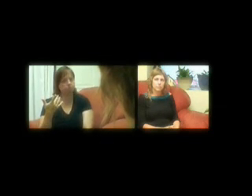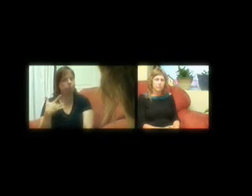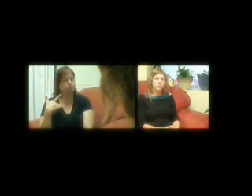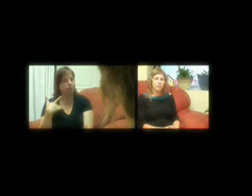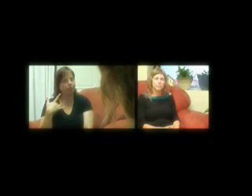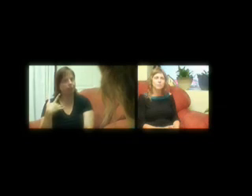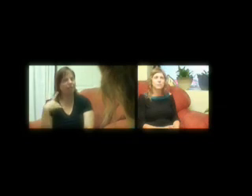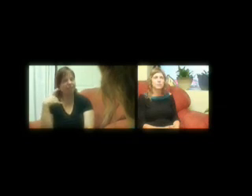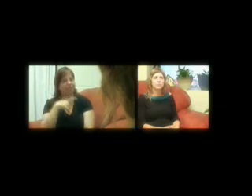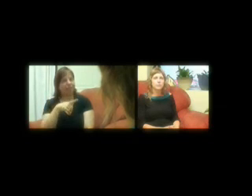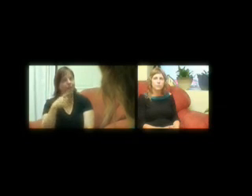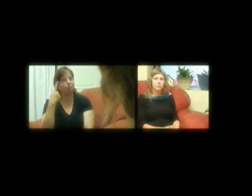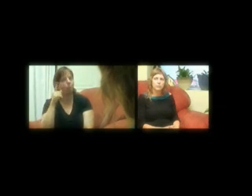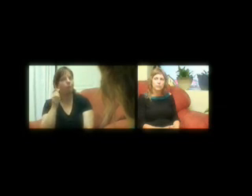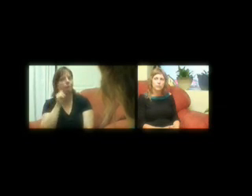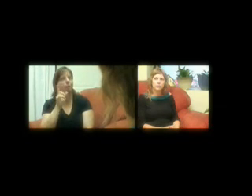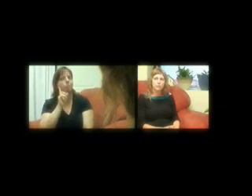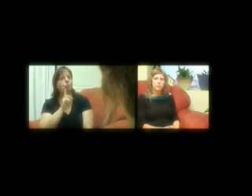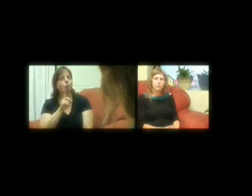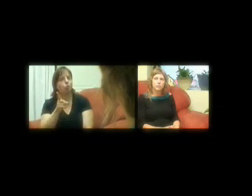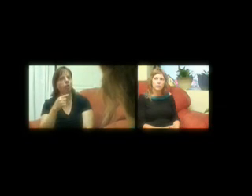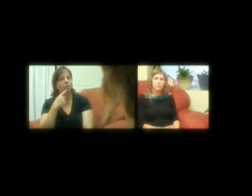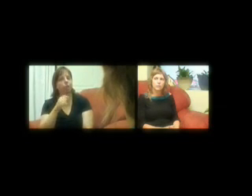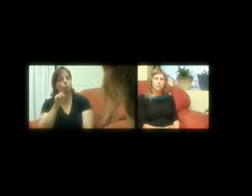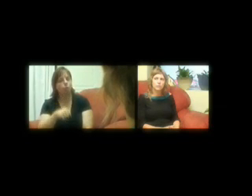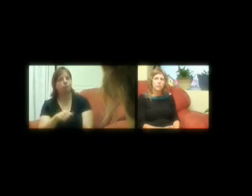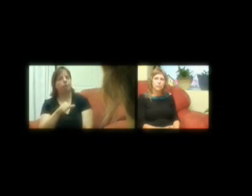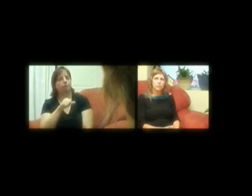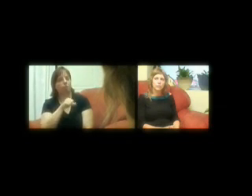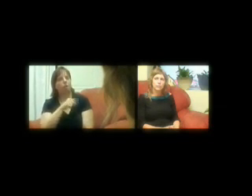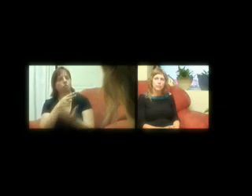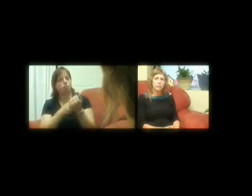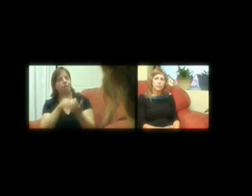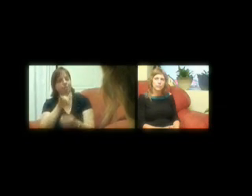Est-ce que c'est plus difficile pour une femme sourde d'identifier qu'elle vit la violence conjugale?